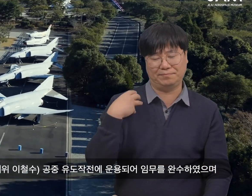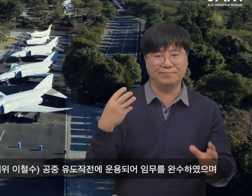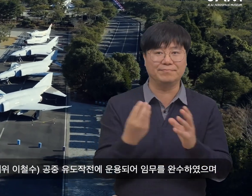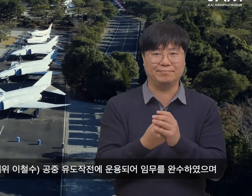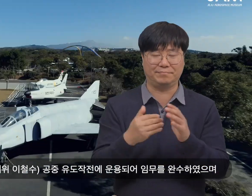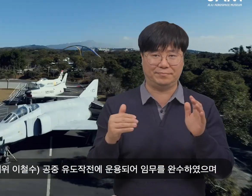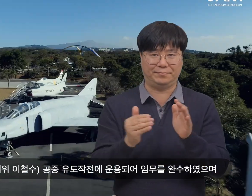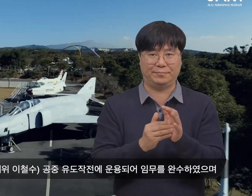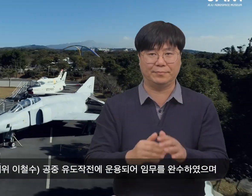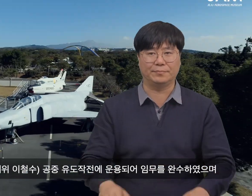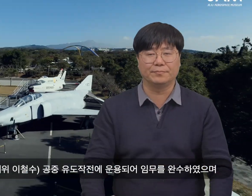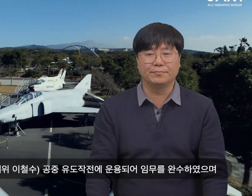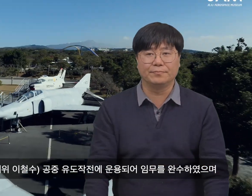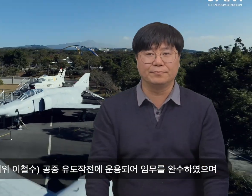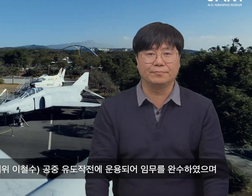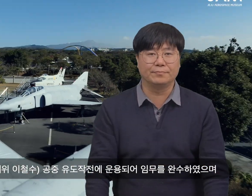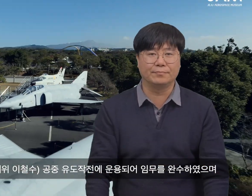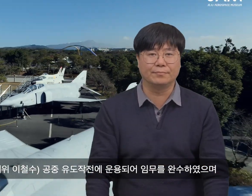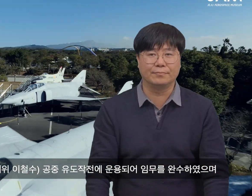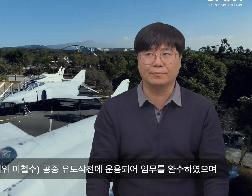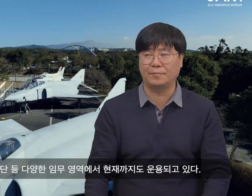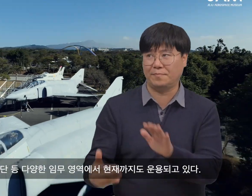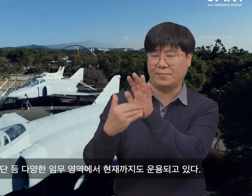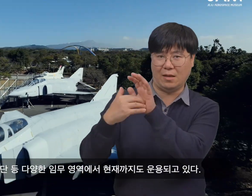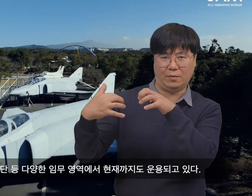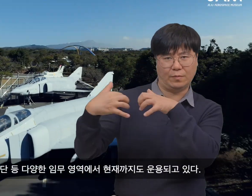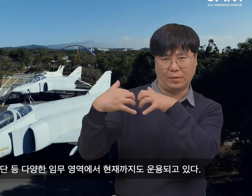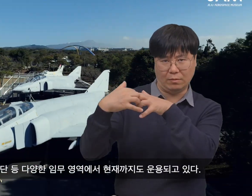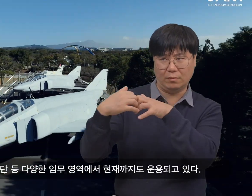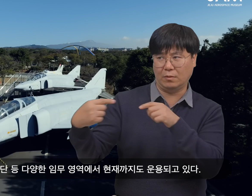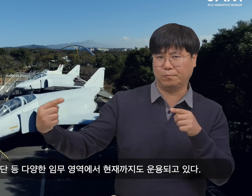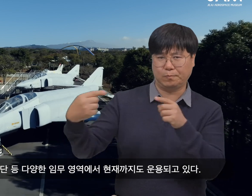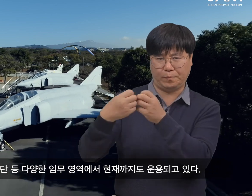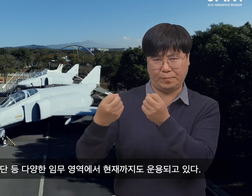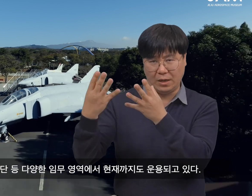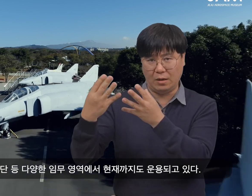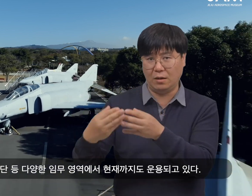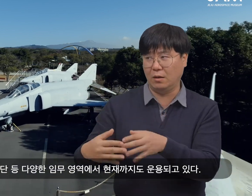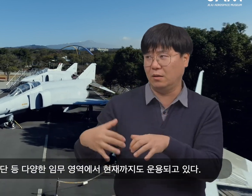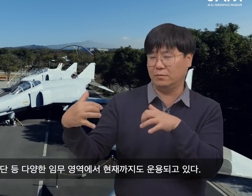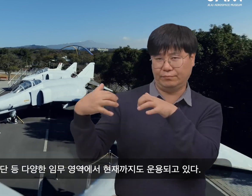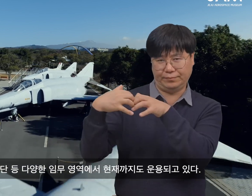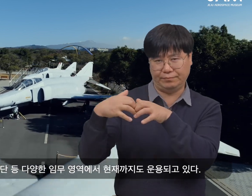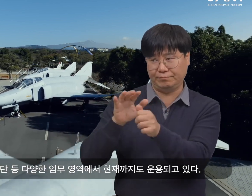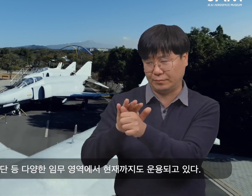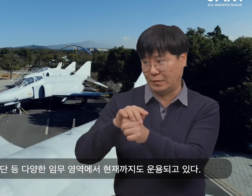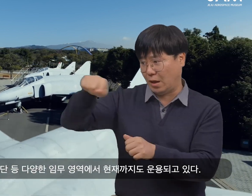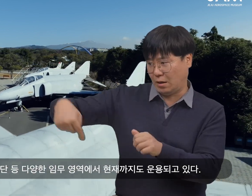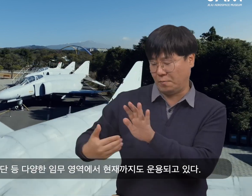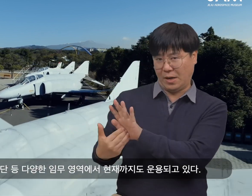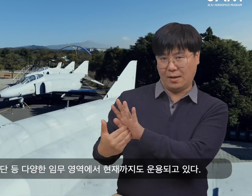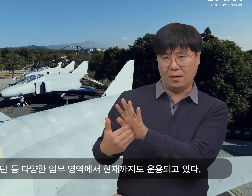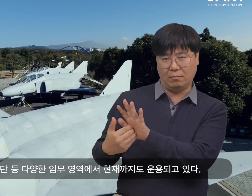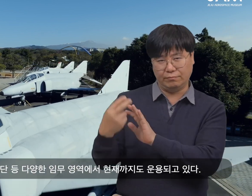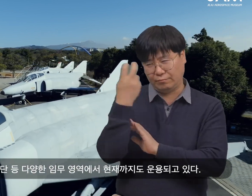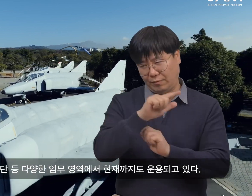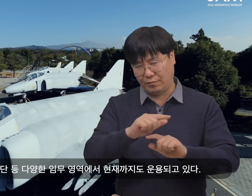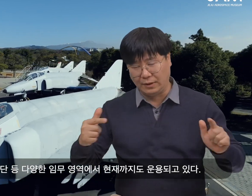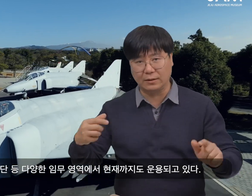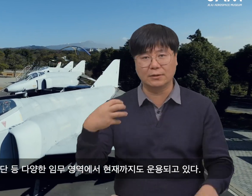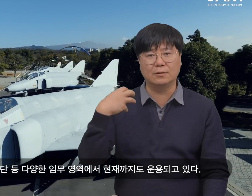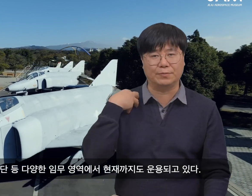운영되어 임무를 완수하였으며 방공, 요격, 근접 지원, 후방 차단 등